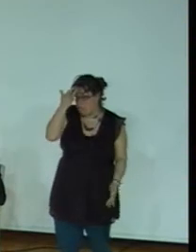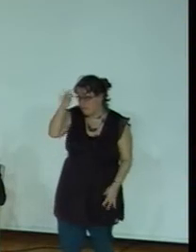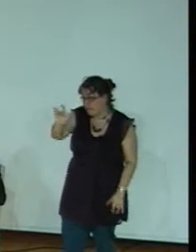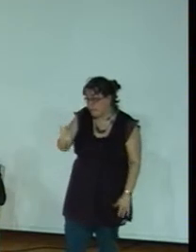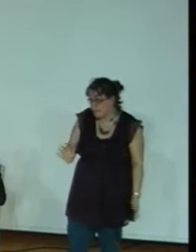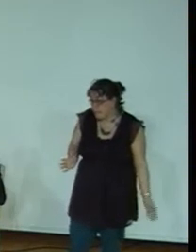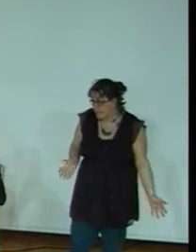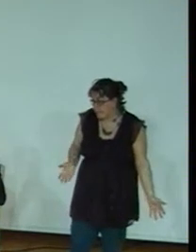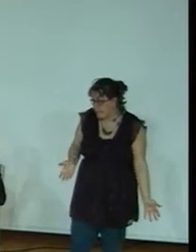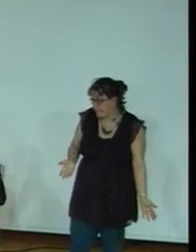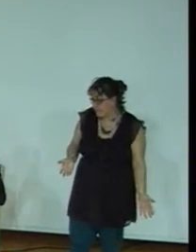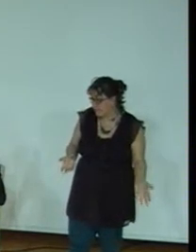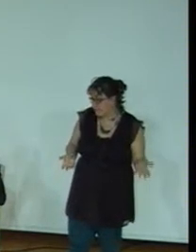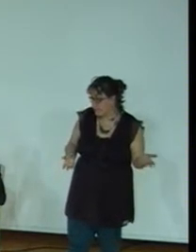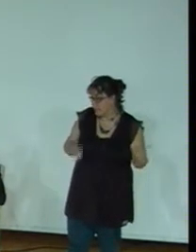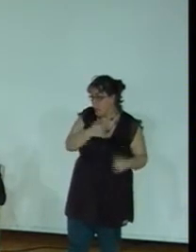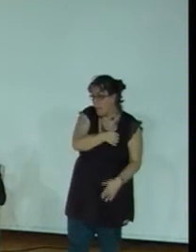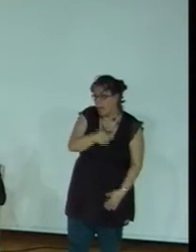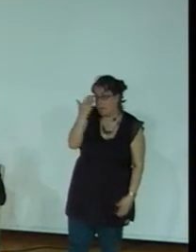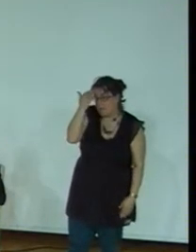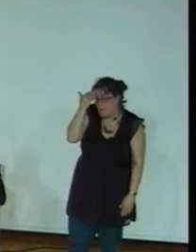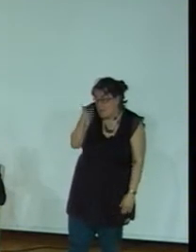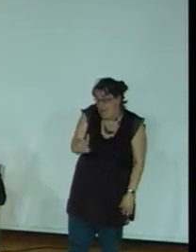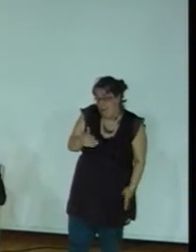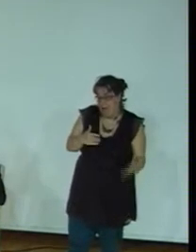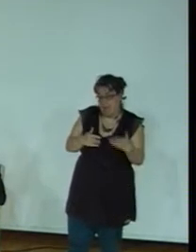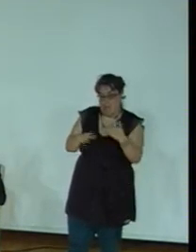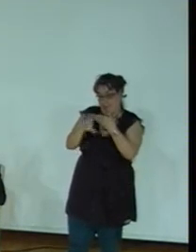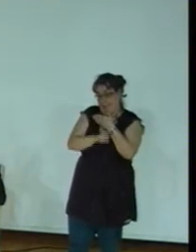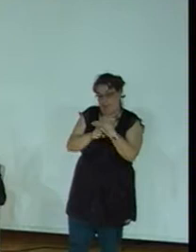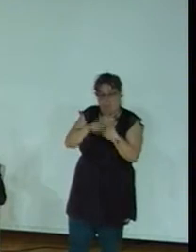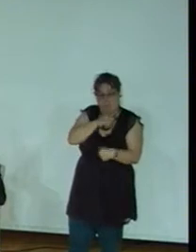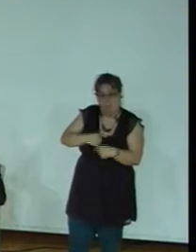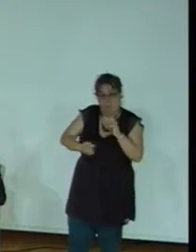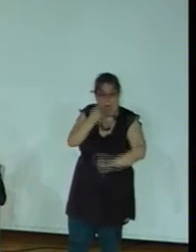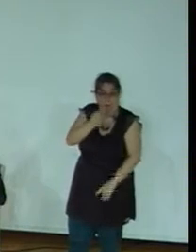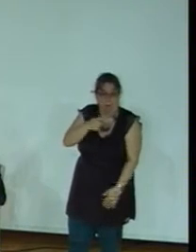qu'ils considèrent que le chiffrement est nécessaire et qu'ils ne peuvent pas travailler s'il n'y a pas un minimum de chiffrement.